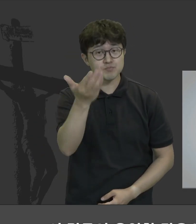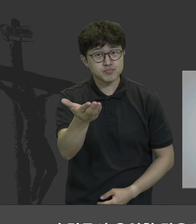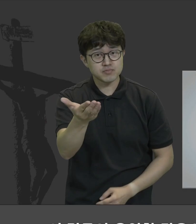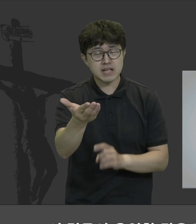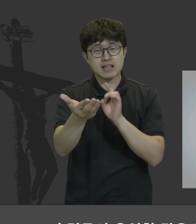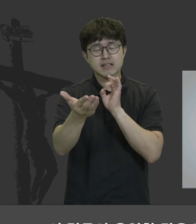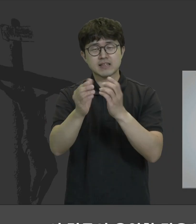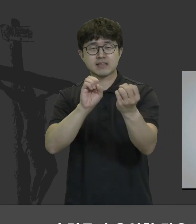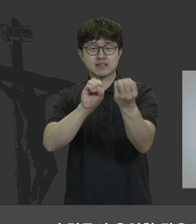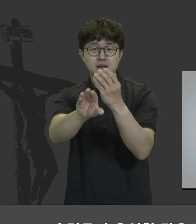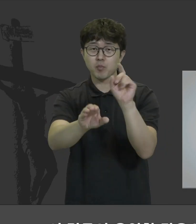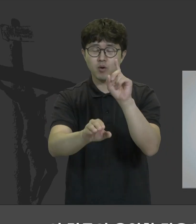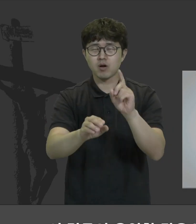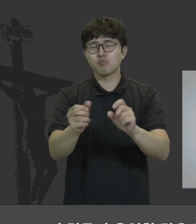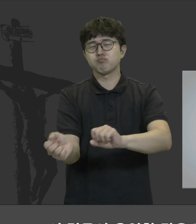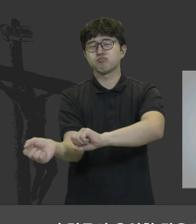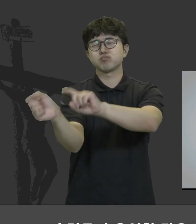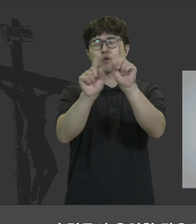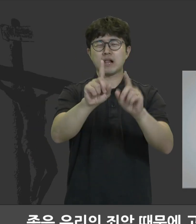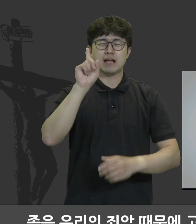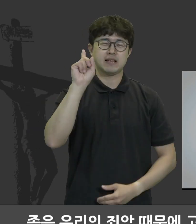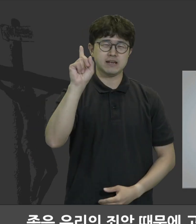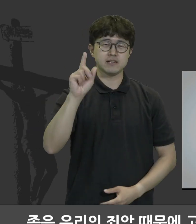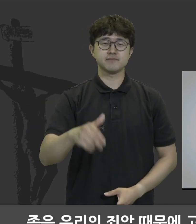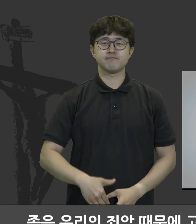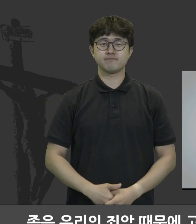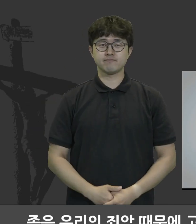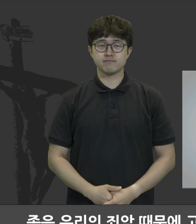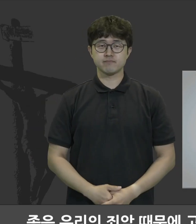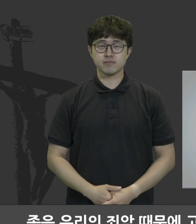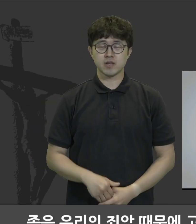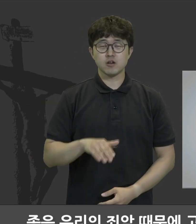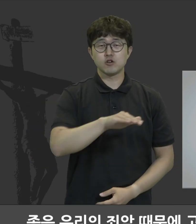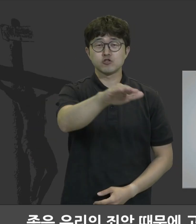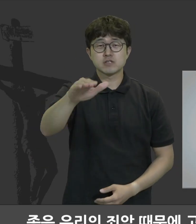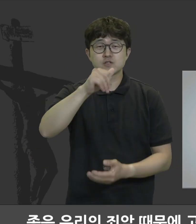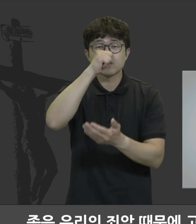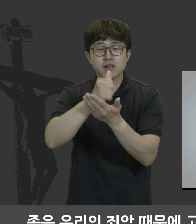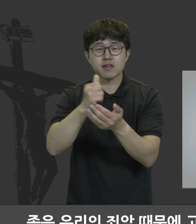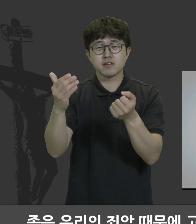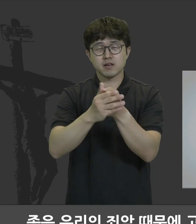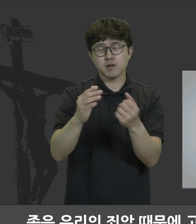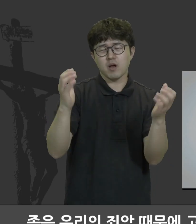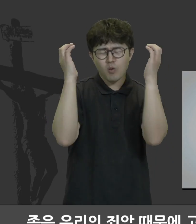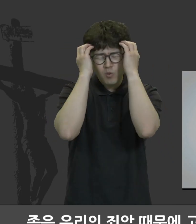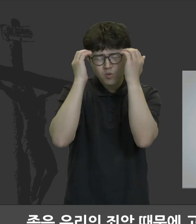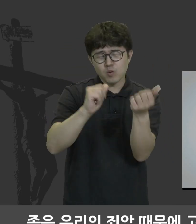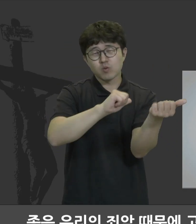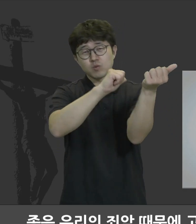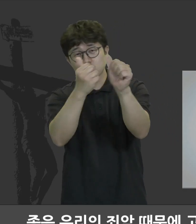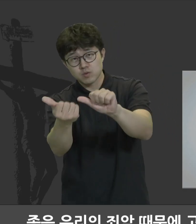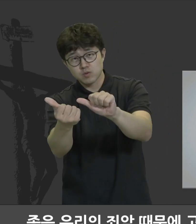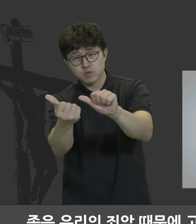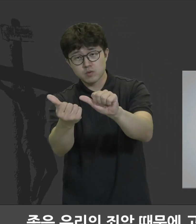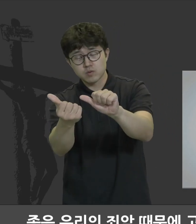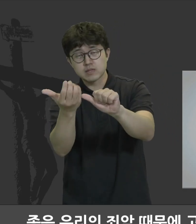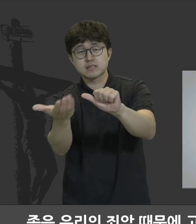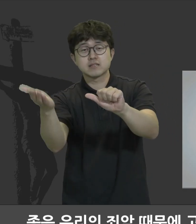바로 부활입니다. 종은 우리의 죄악 때문에 고통당하며 죽었지만 그것이 마지막이